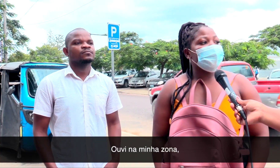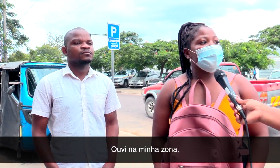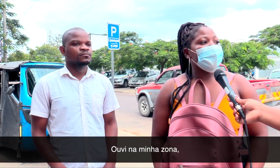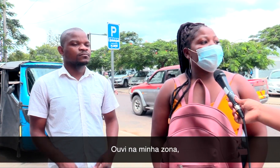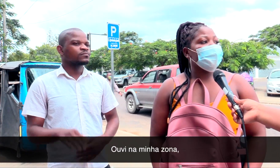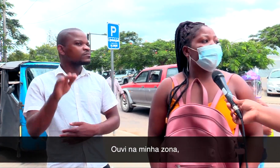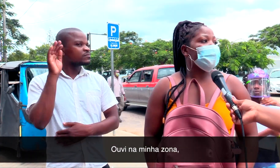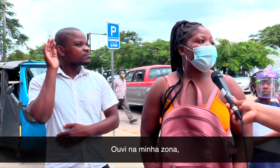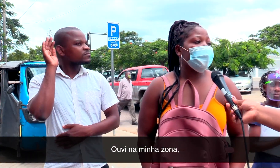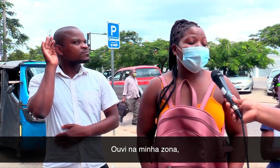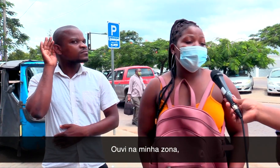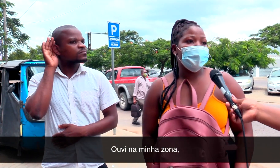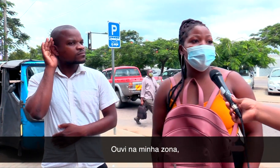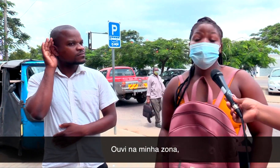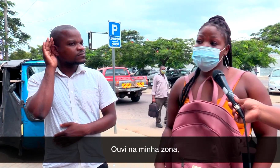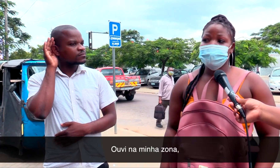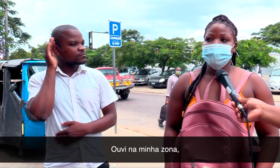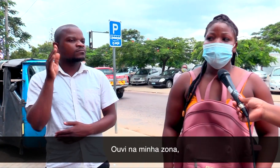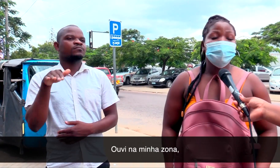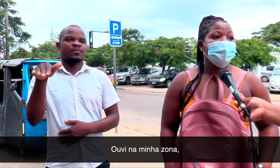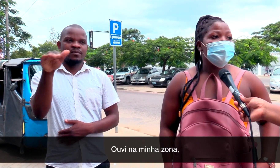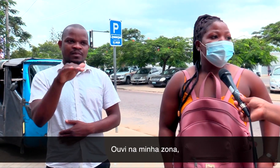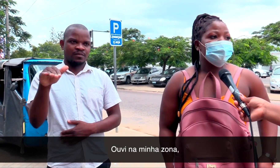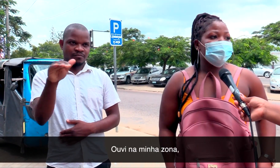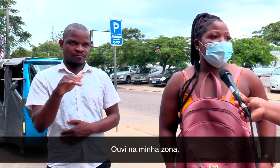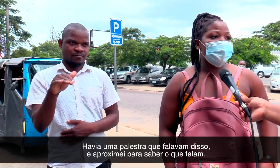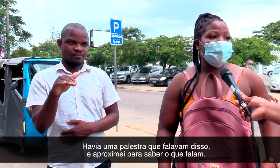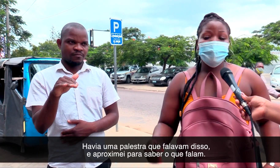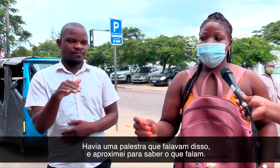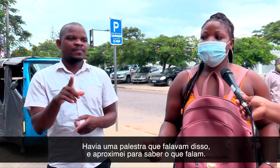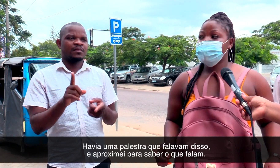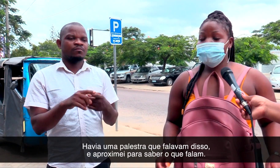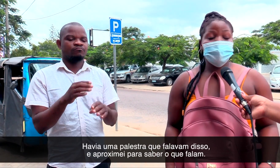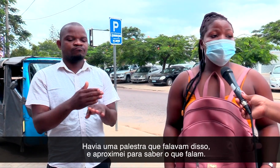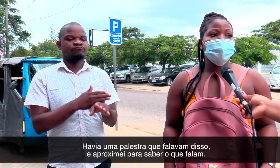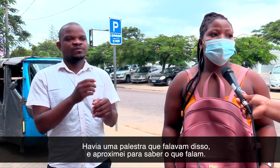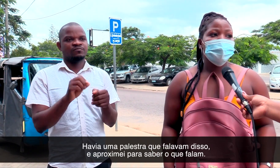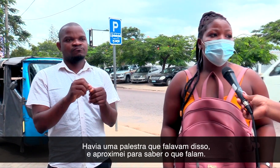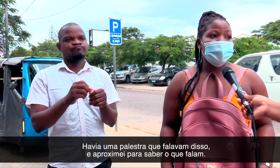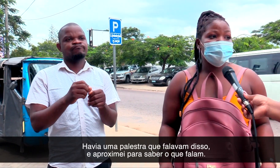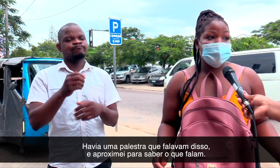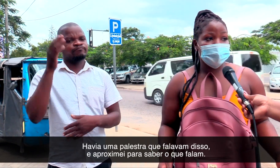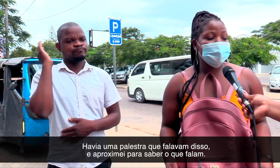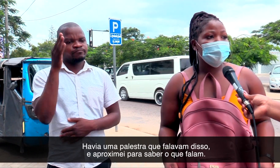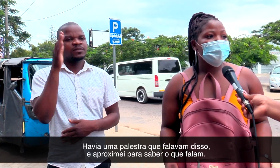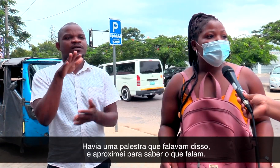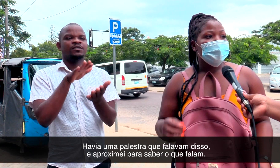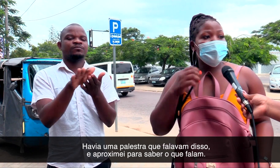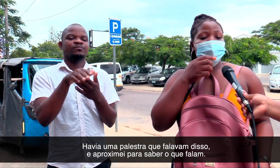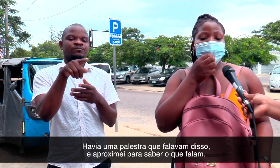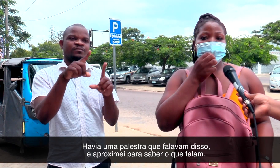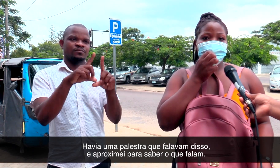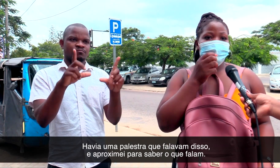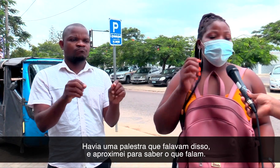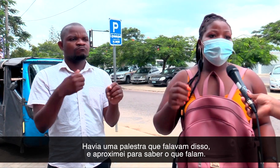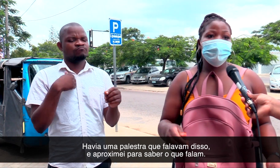Eu ouvi na minha zona, né? Havia uma palestra disso, falavam disso, e